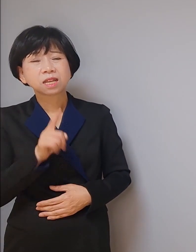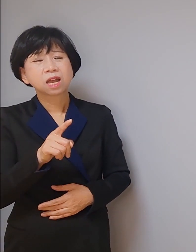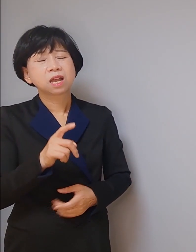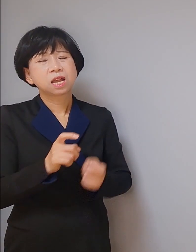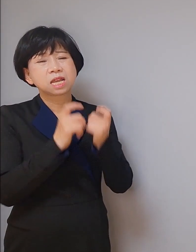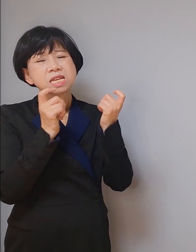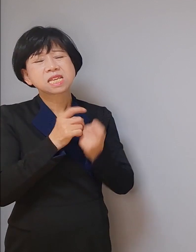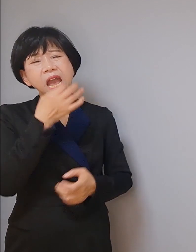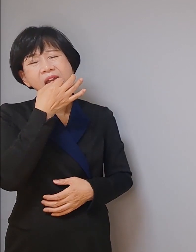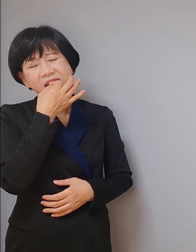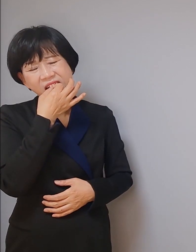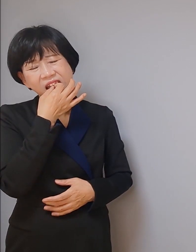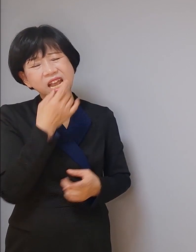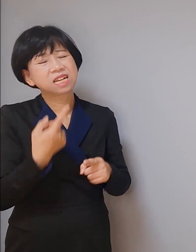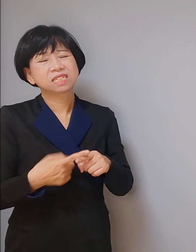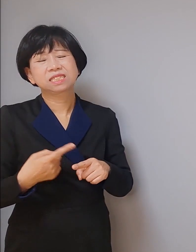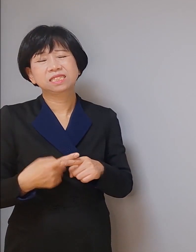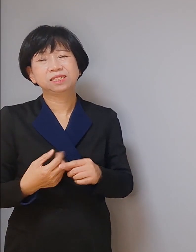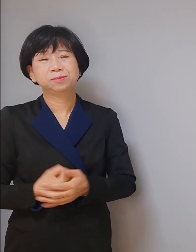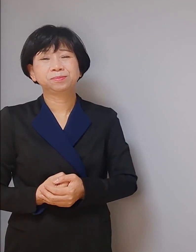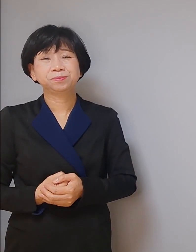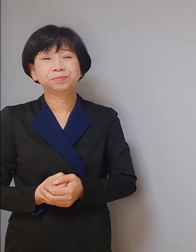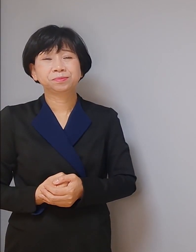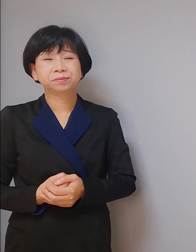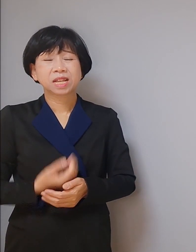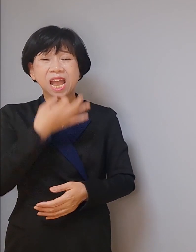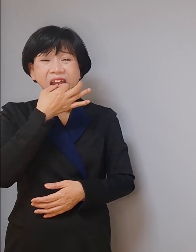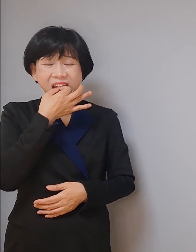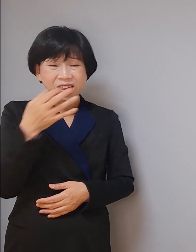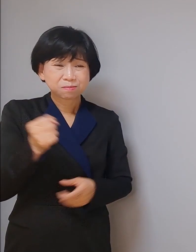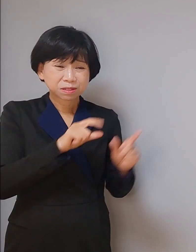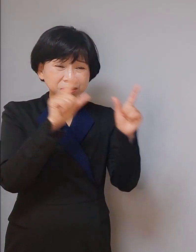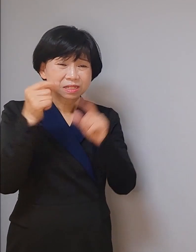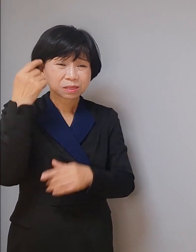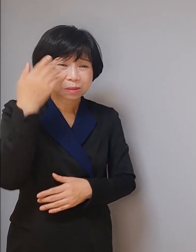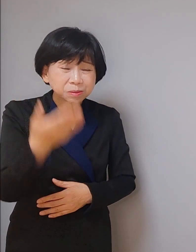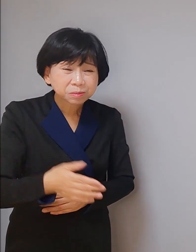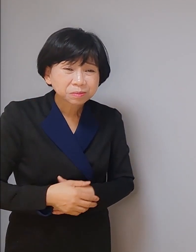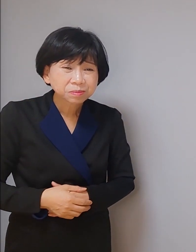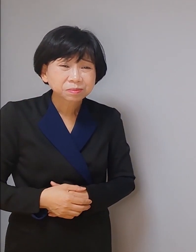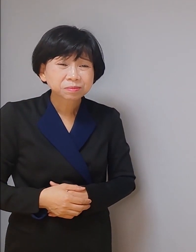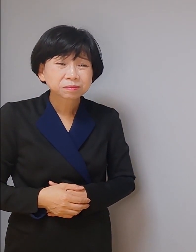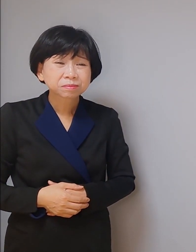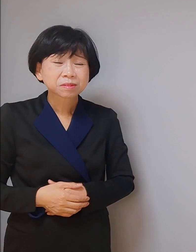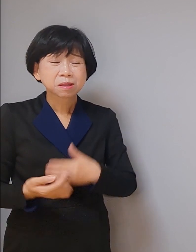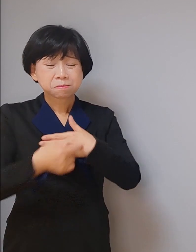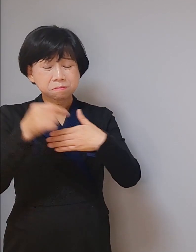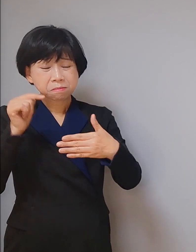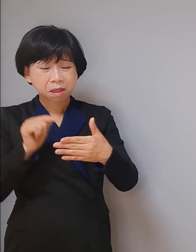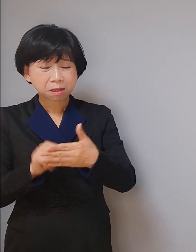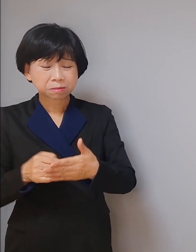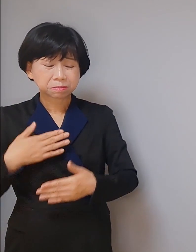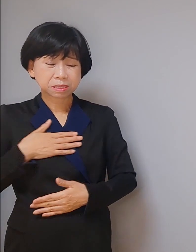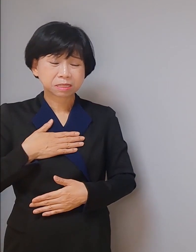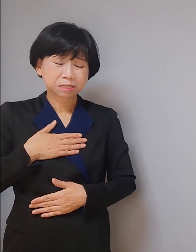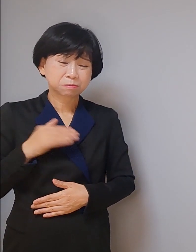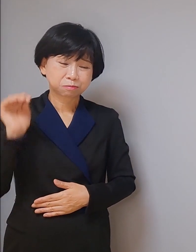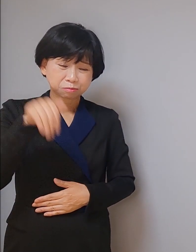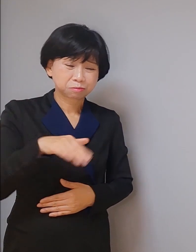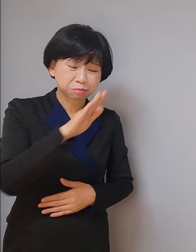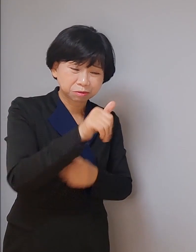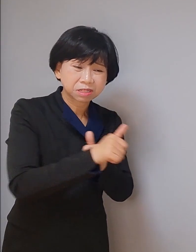야망이라고 합니다. 혹시 그렇게 야망으로 살아가길 원하십니까? 그렇다면 마음의 이 충동대로 따라가면 될